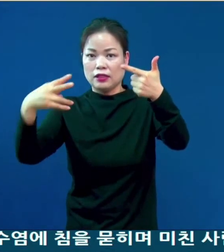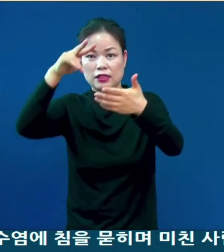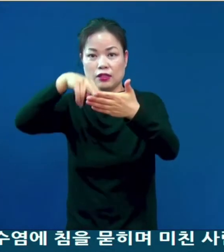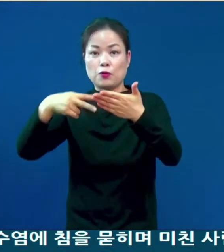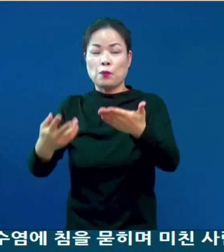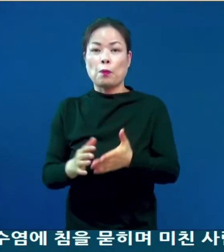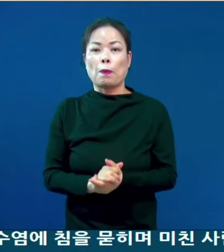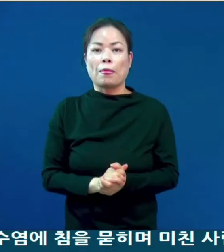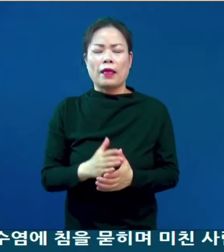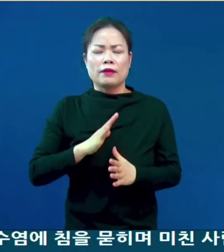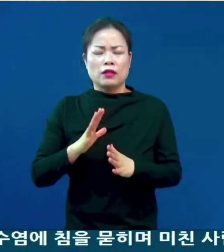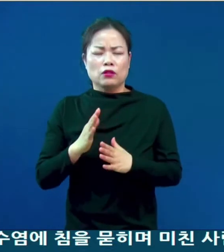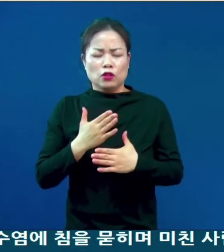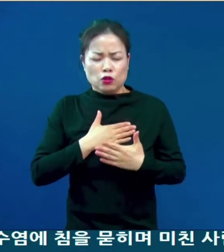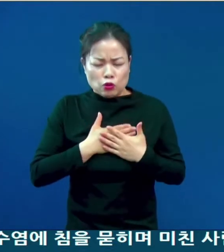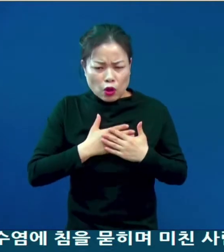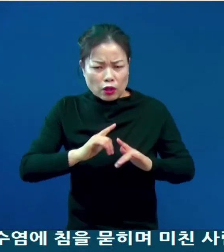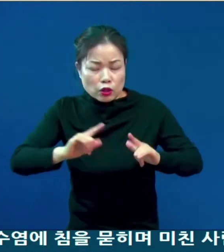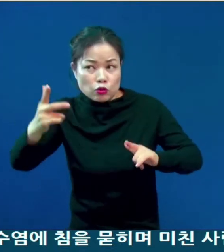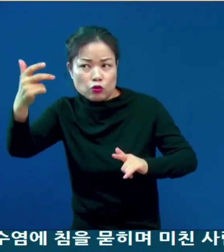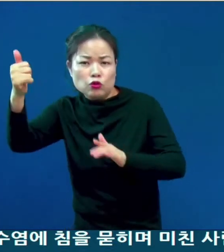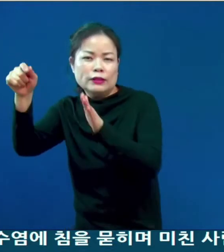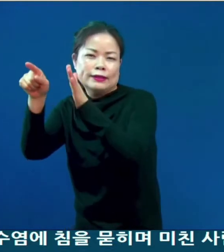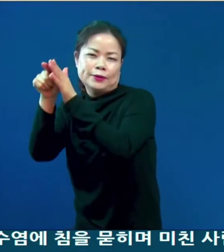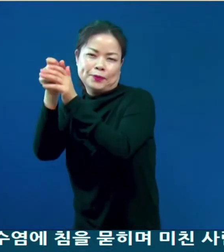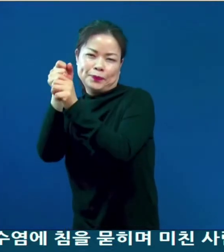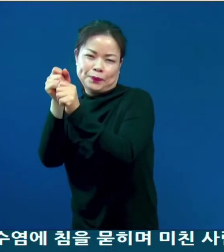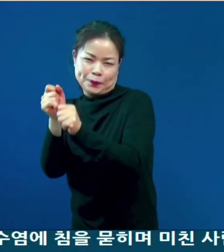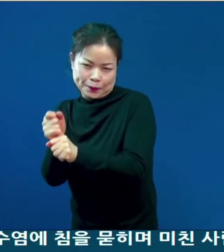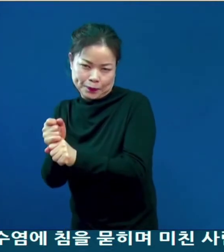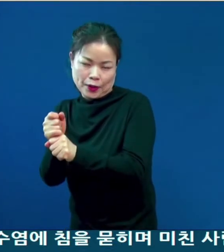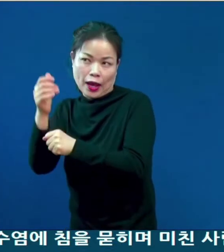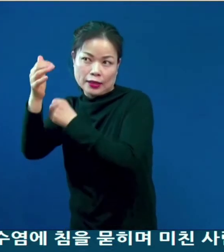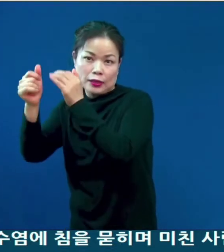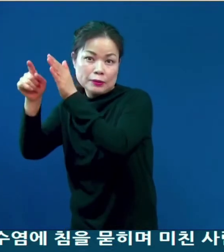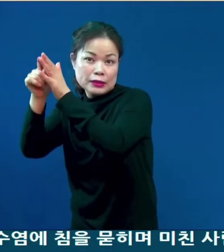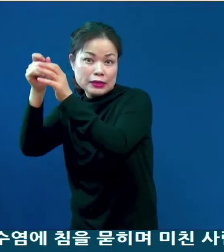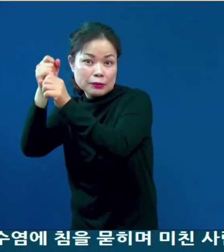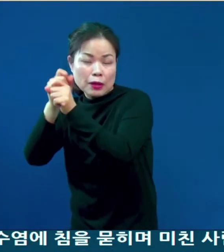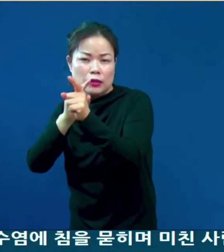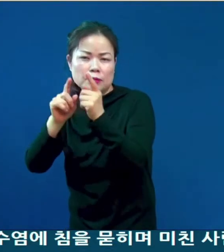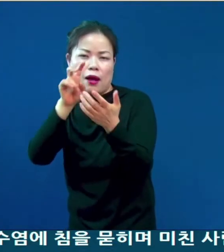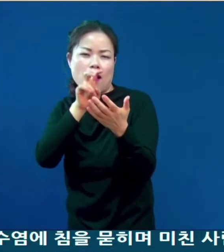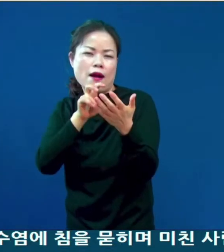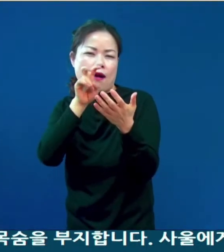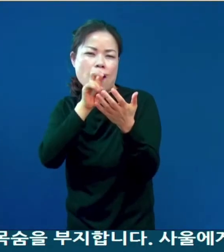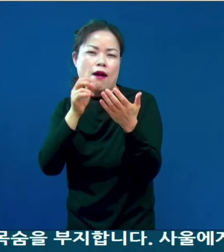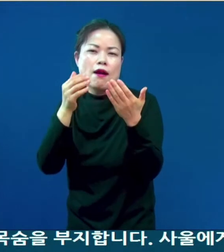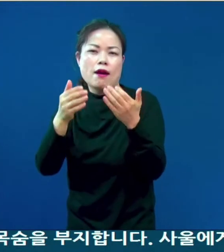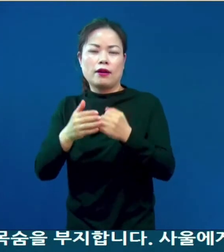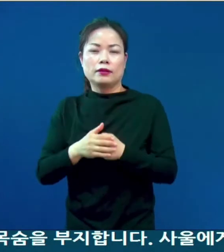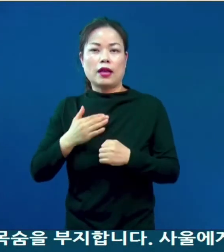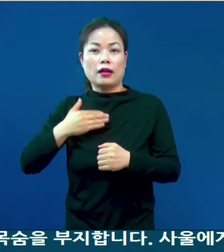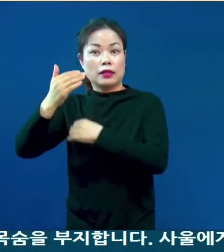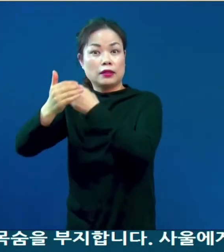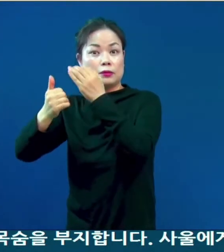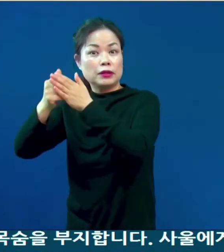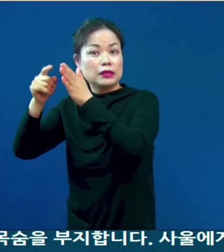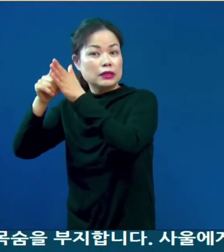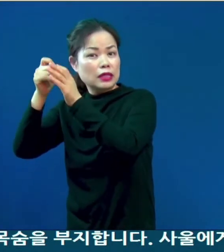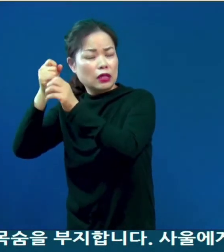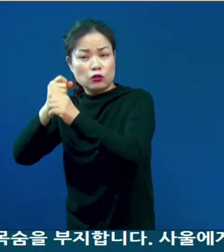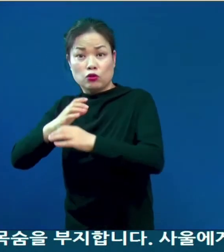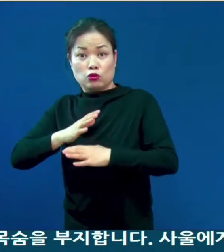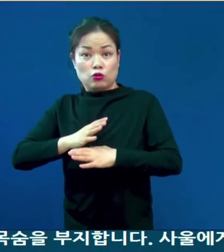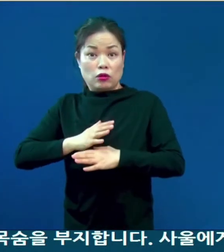읽어드리겠습니다. 내가 두려워하는 날에는 내가 주를 의지하리이다. 내가 하나님을 의지하고 그 말씀을 찬송하올지라. 내가 하나님을 의지하였은즉